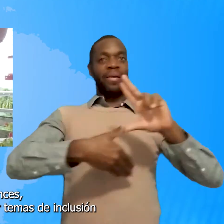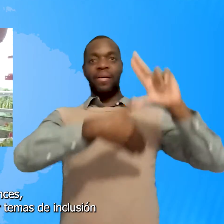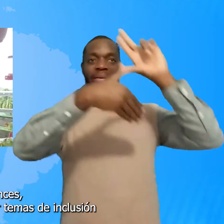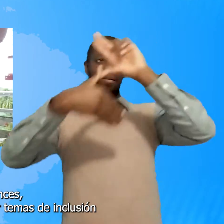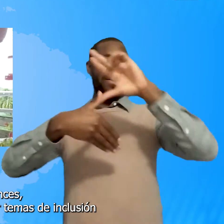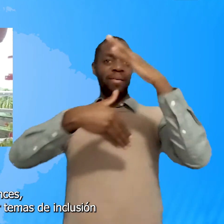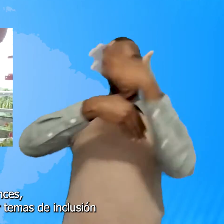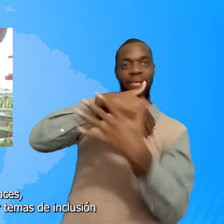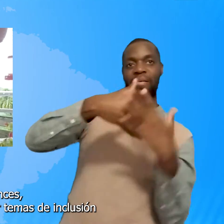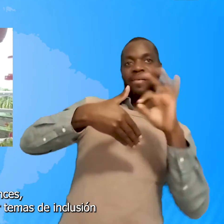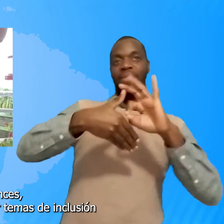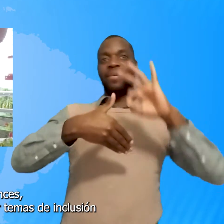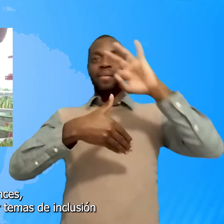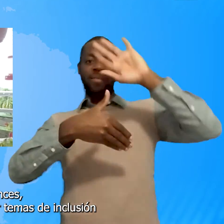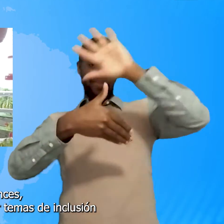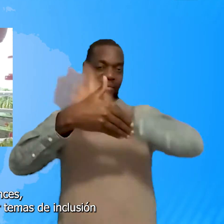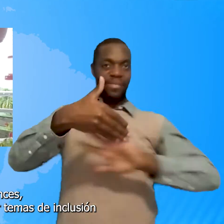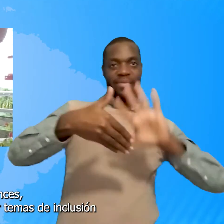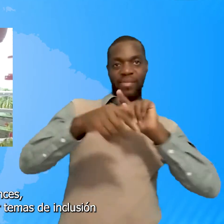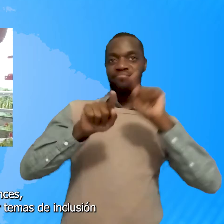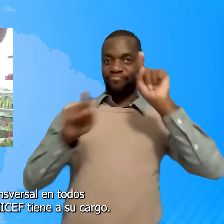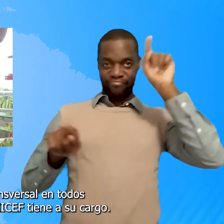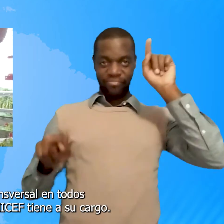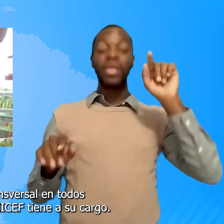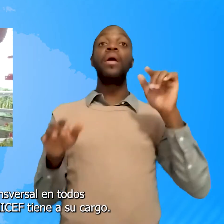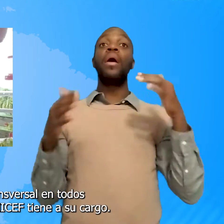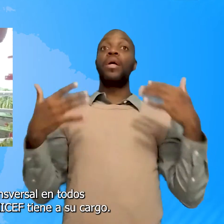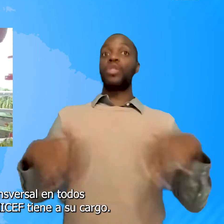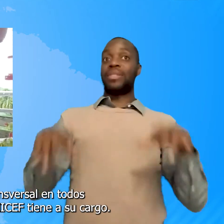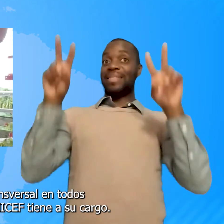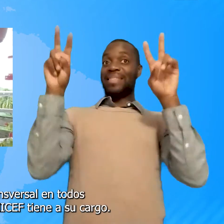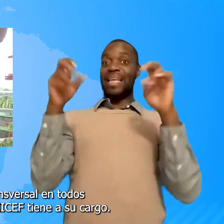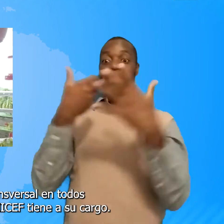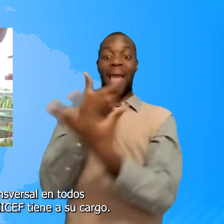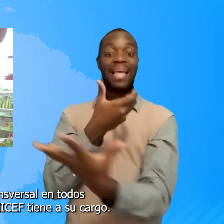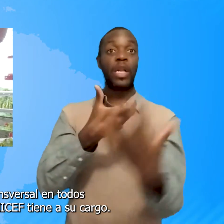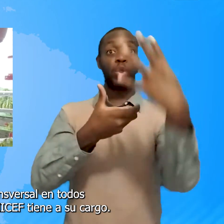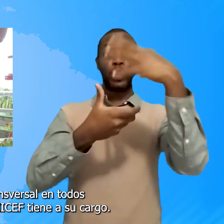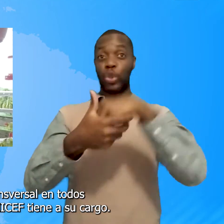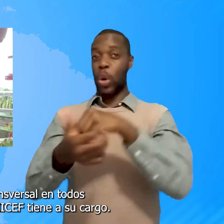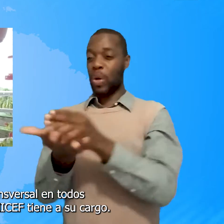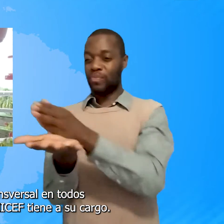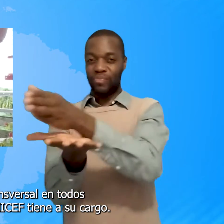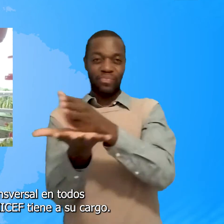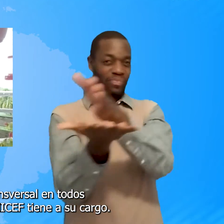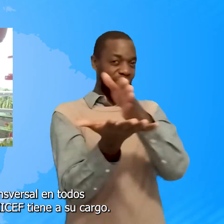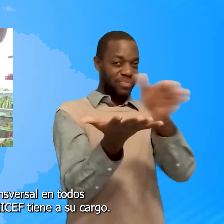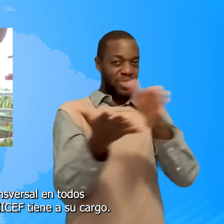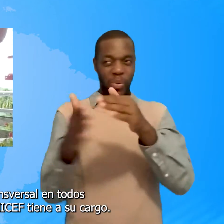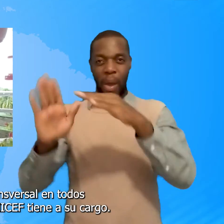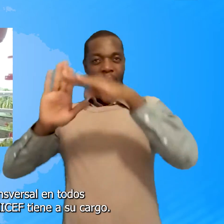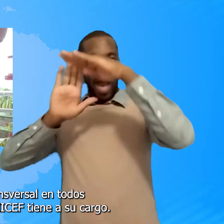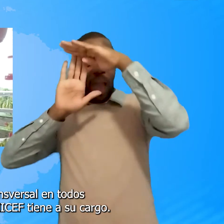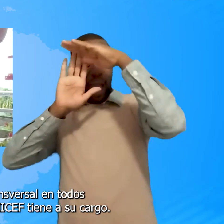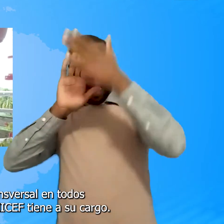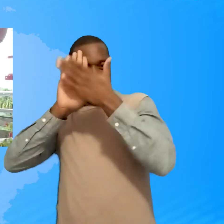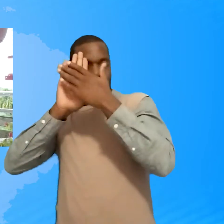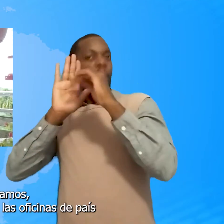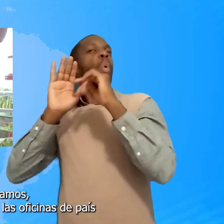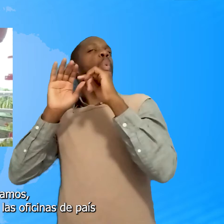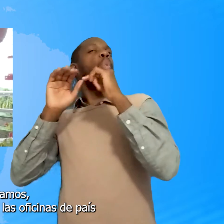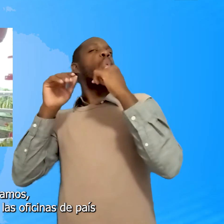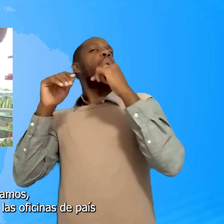tarea de trabajar temas de inclusión de manera transversal en todos los programas que UNICEF tiene a su